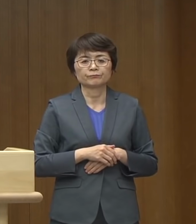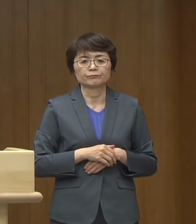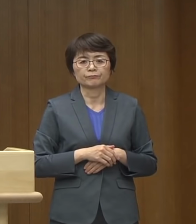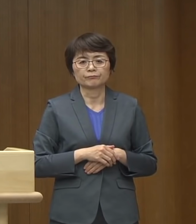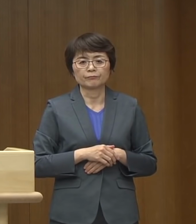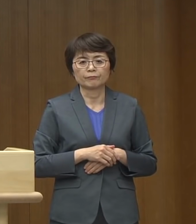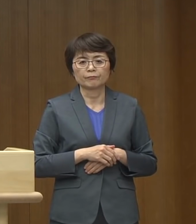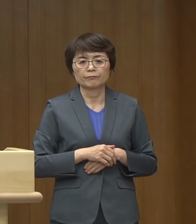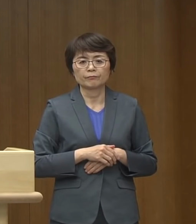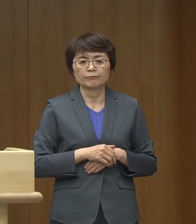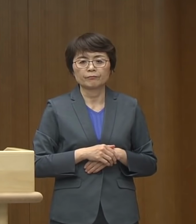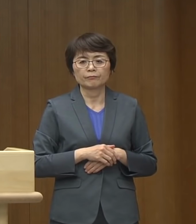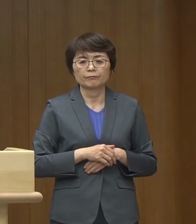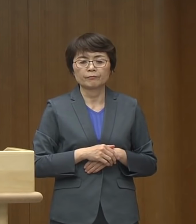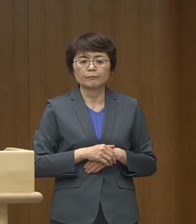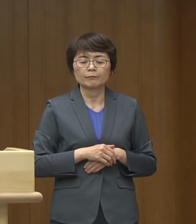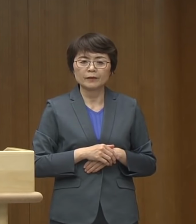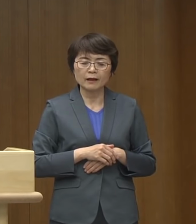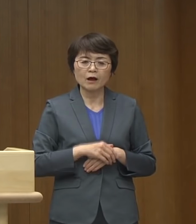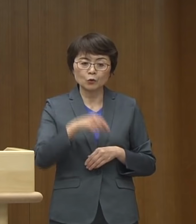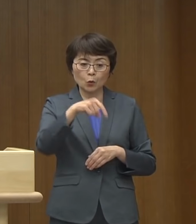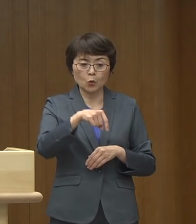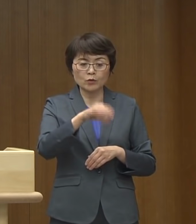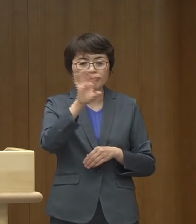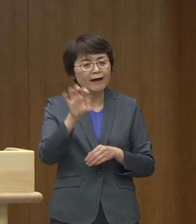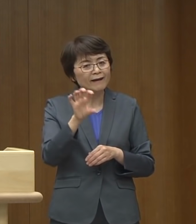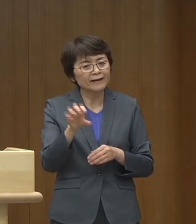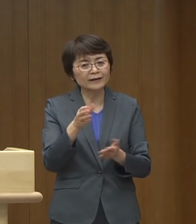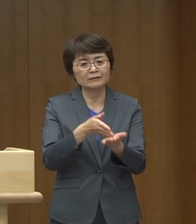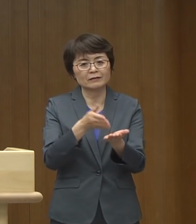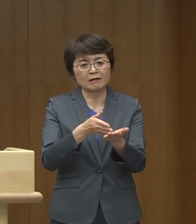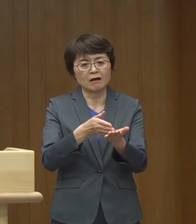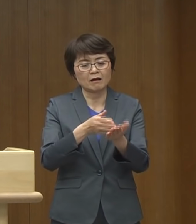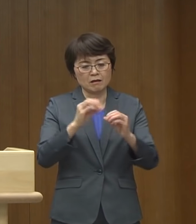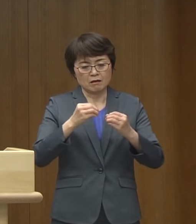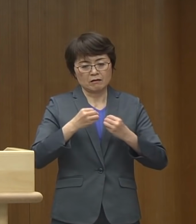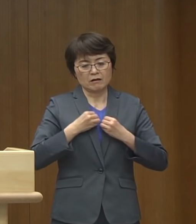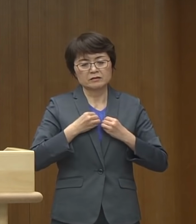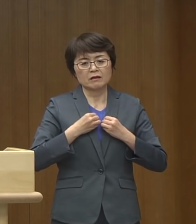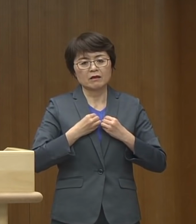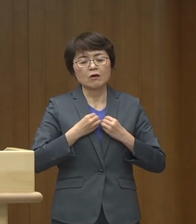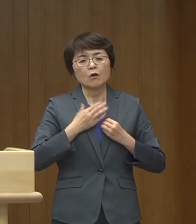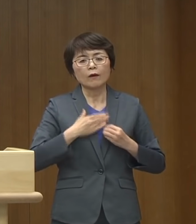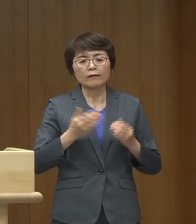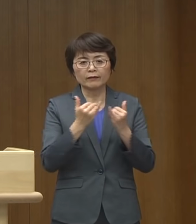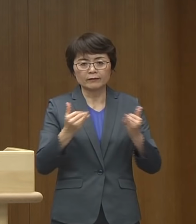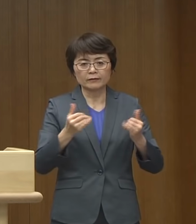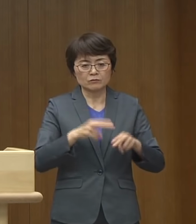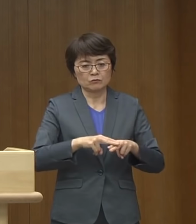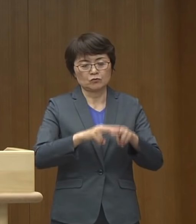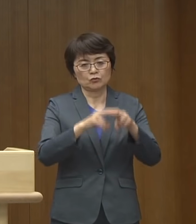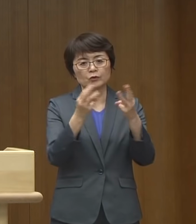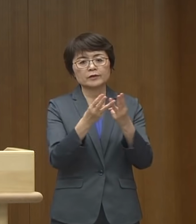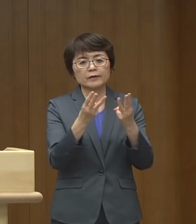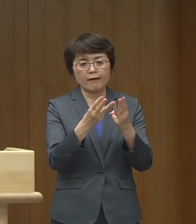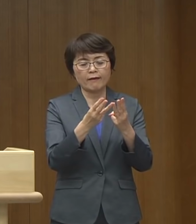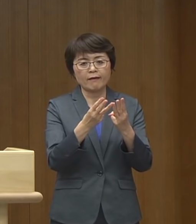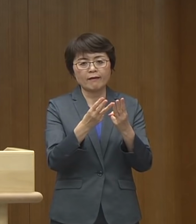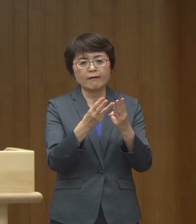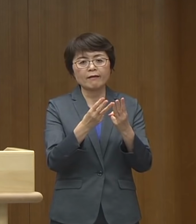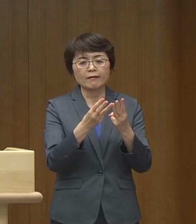して、繰り返しこの場でも申し上げてきましたけども、陽性患者の方の累計、検査結果陽性です